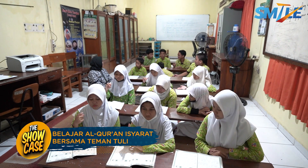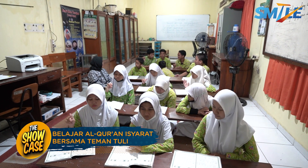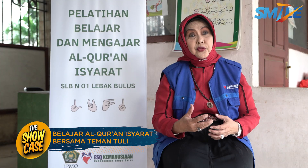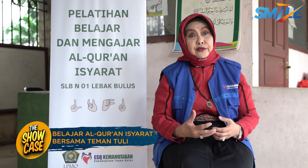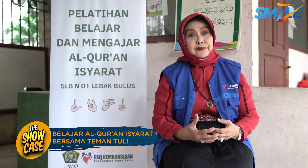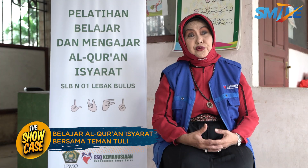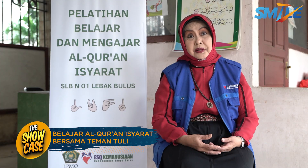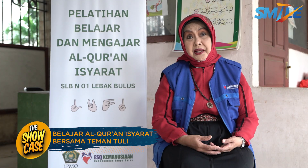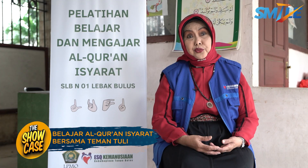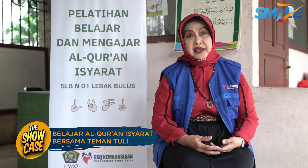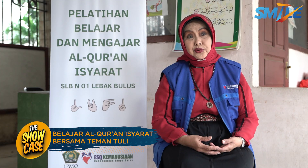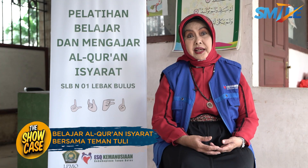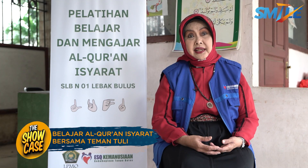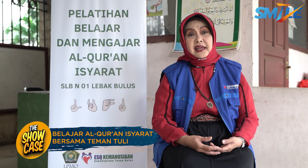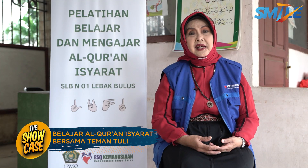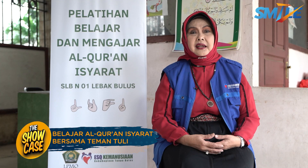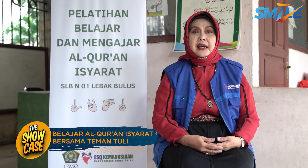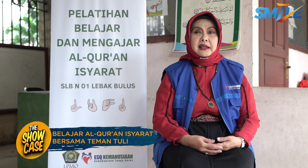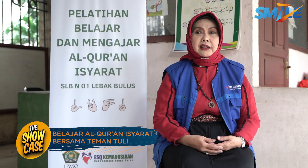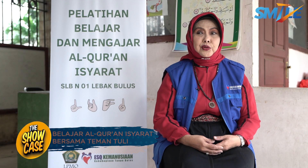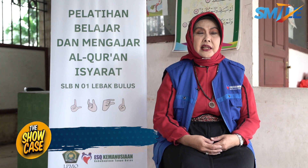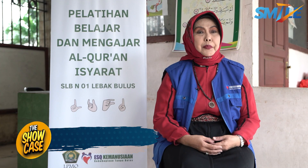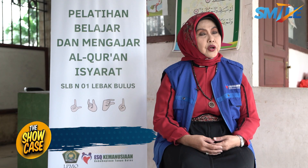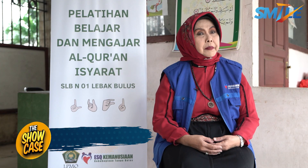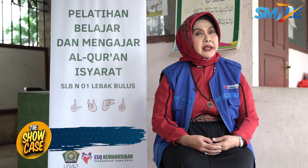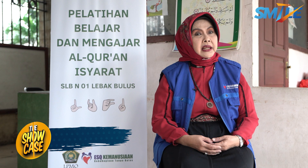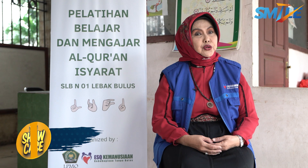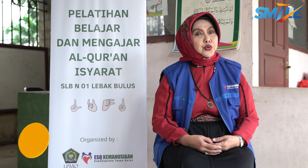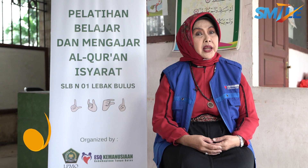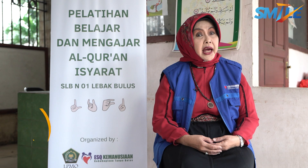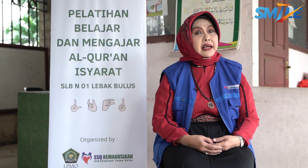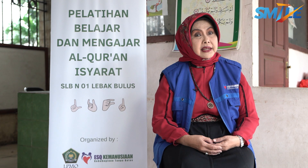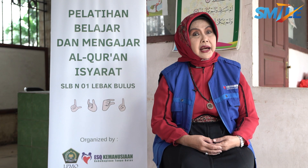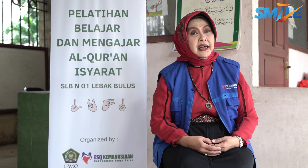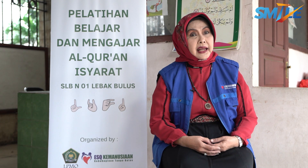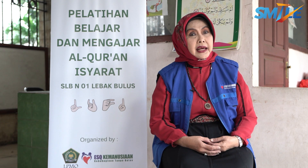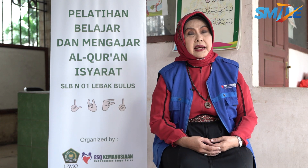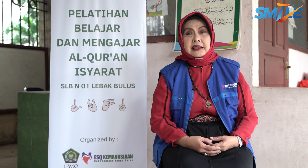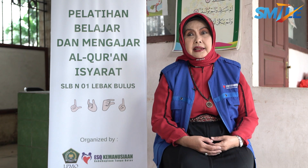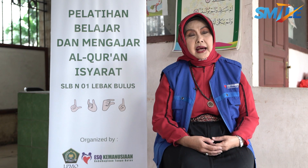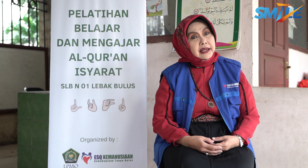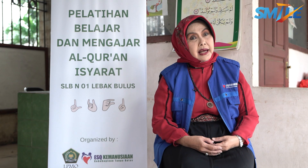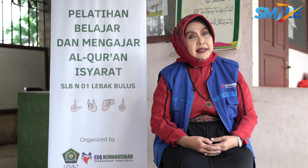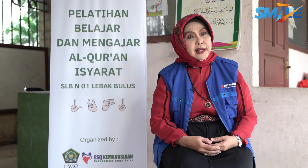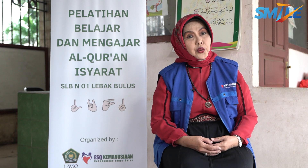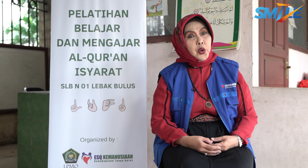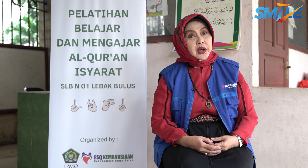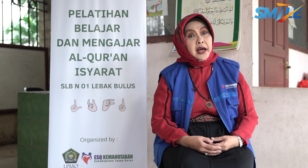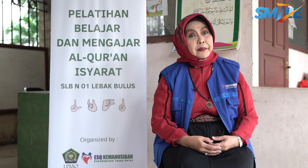hijaiyah huruf untuk teman tuli itu tadi. Dan tentu saja program ini nanti tujuan akhirnya adalah tidak ada satu orang